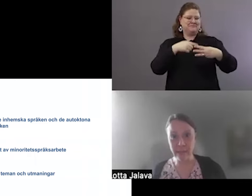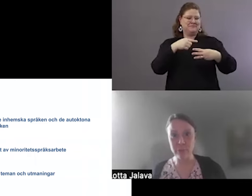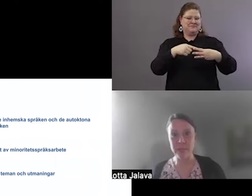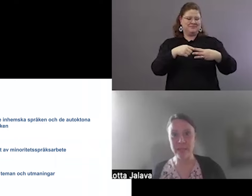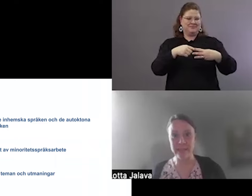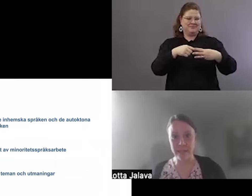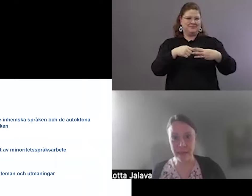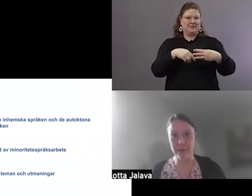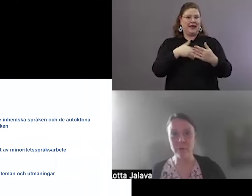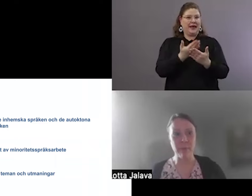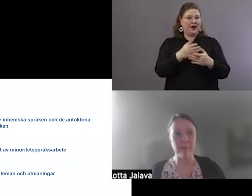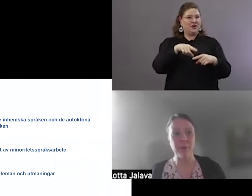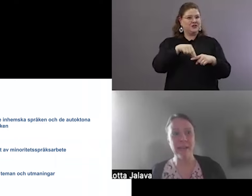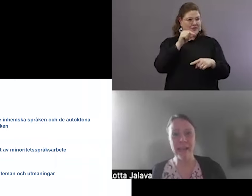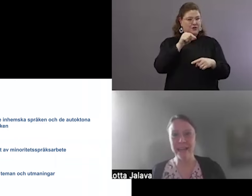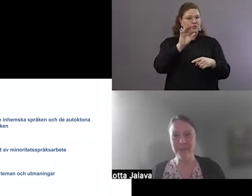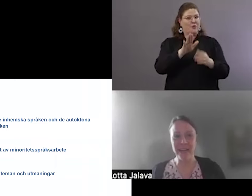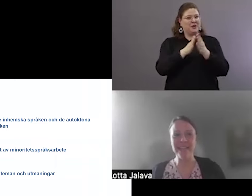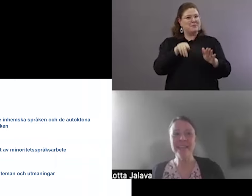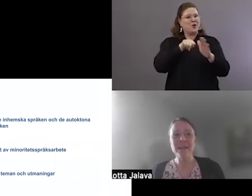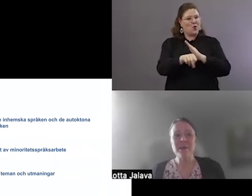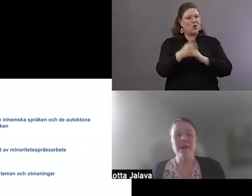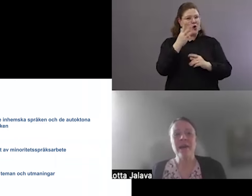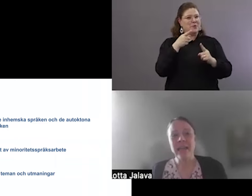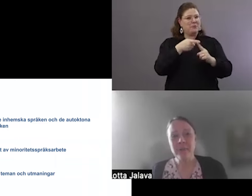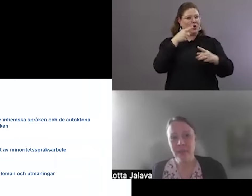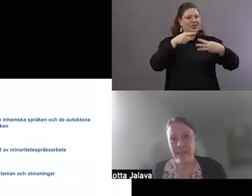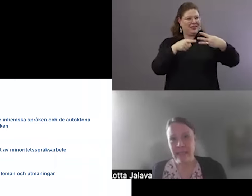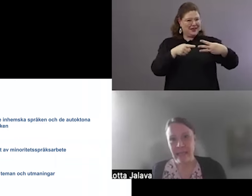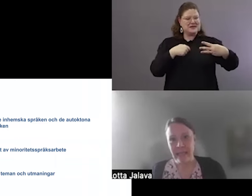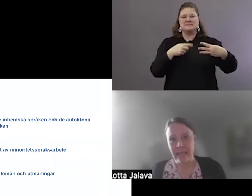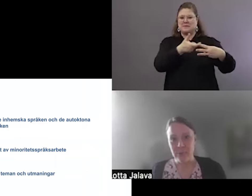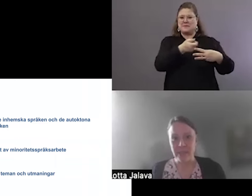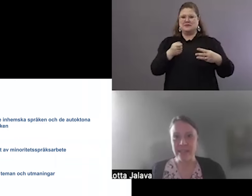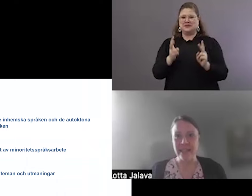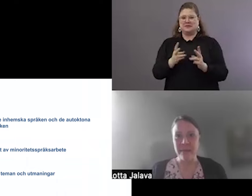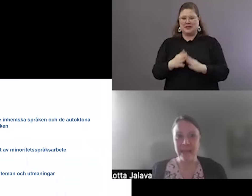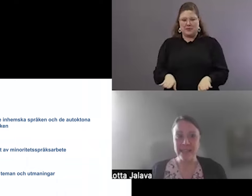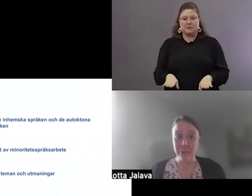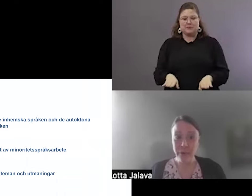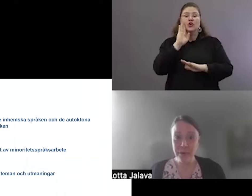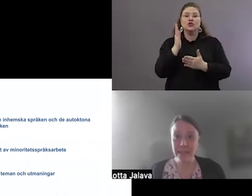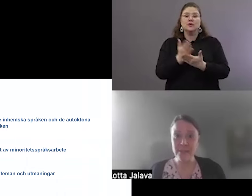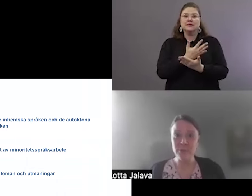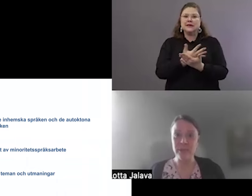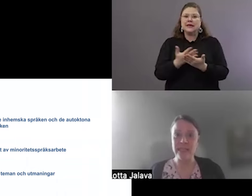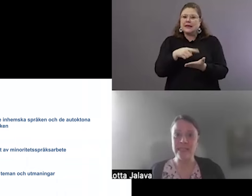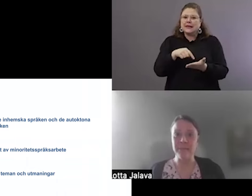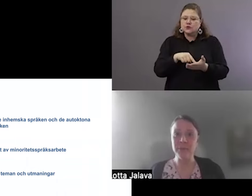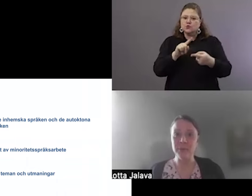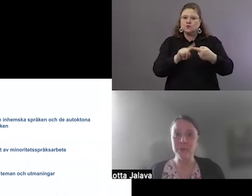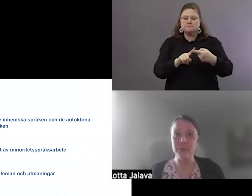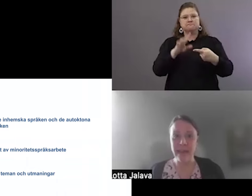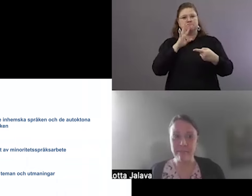ehdokas valituksi, niin sitten minäkin nyt kolmella pointilla lähden. No näin. Kerron kotimaisten kielten keskuksesta, että mikä se on ja sen